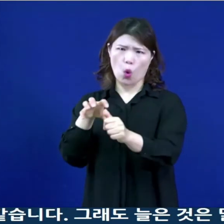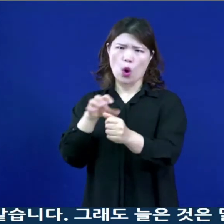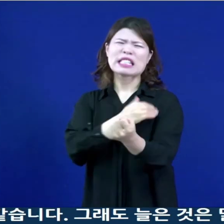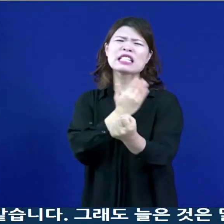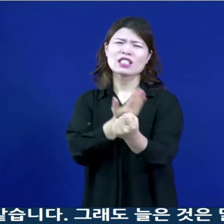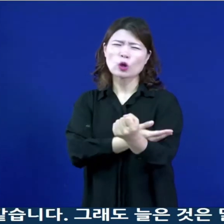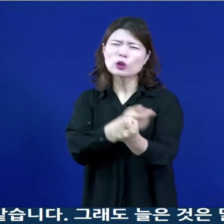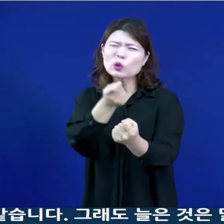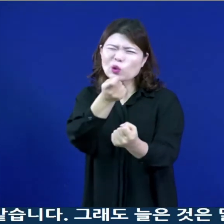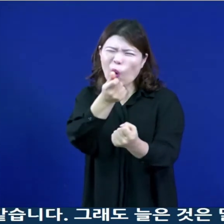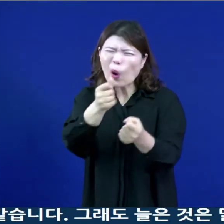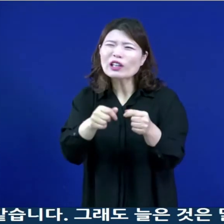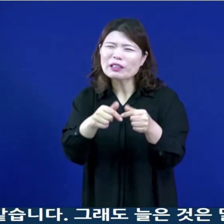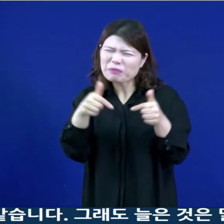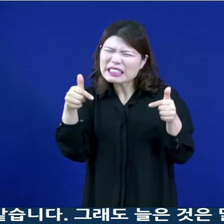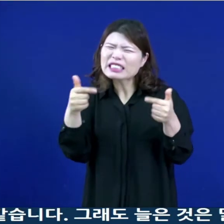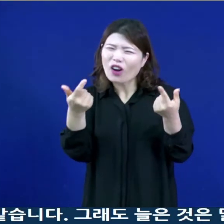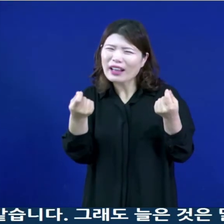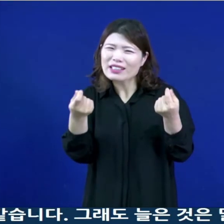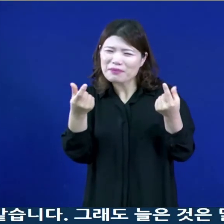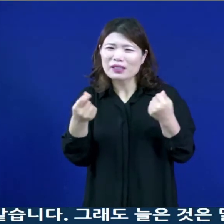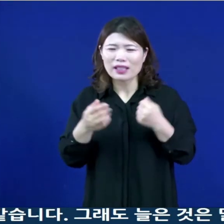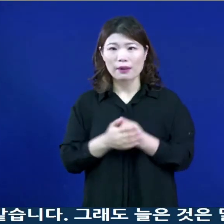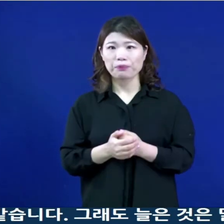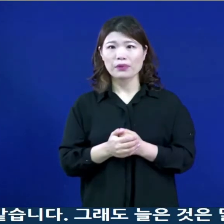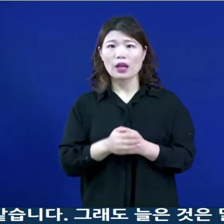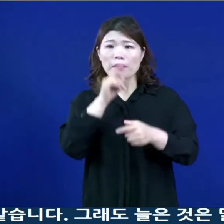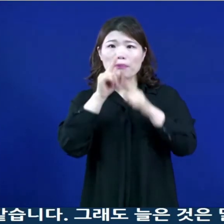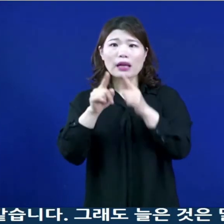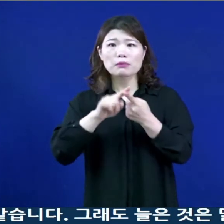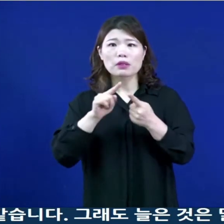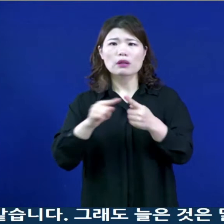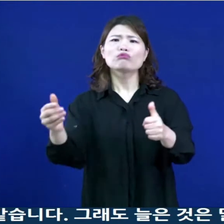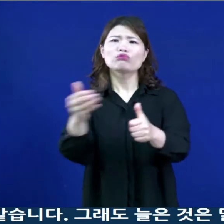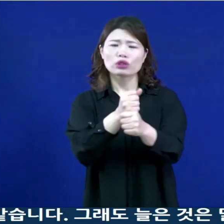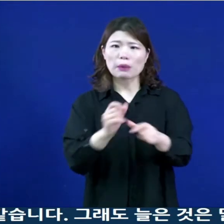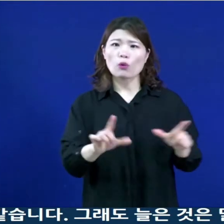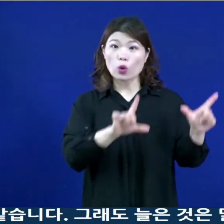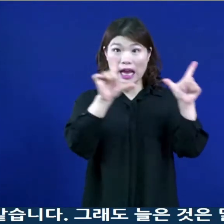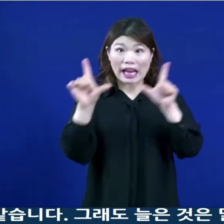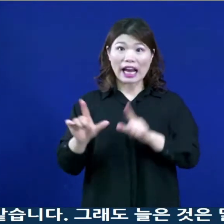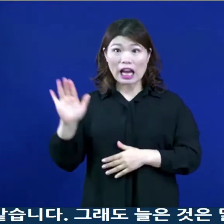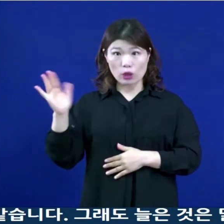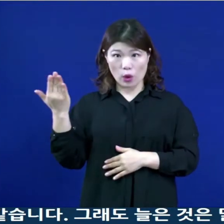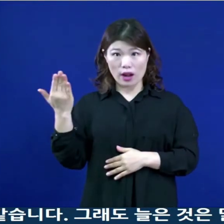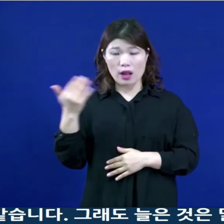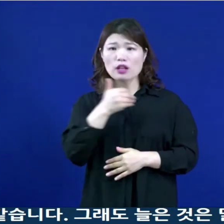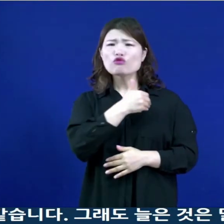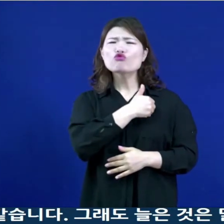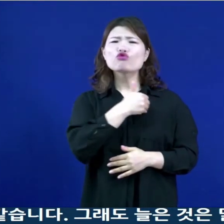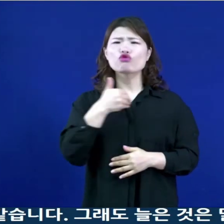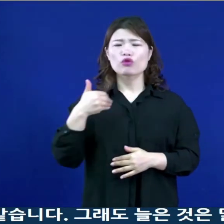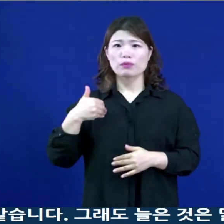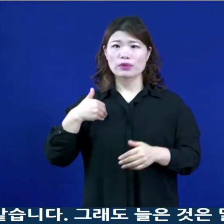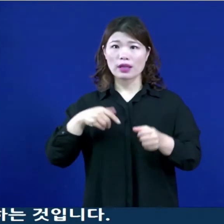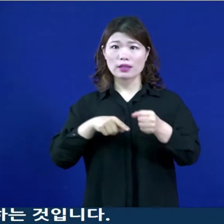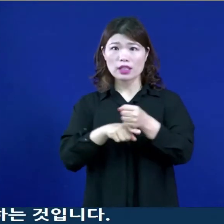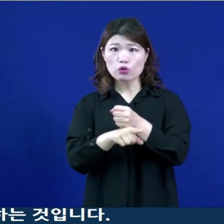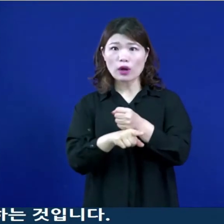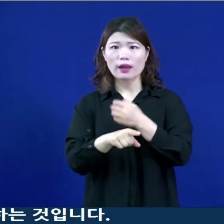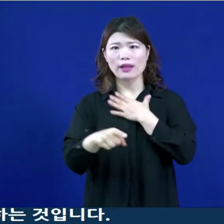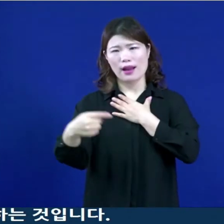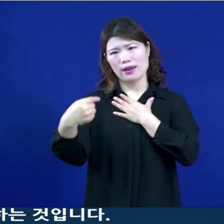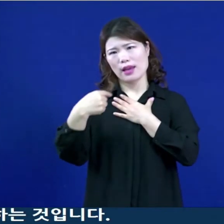말씀을 붙들고 살아가고 믿음을 붙들고 생활해야 될 충분한 이유가 나에게 있는